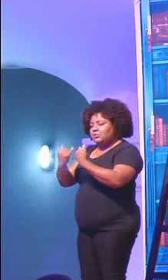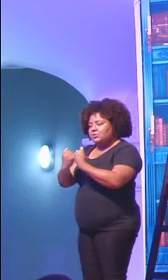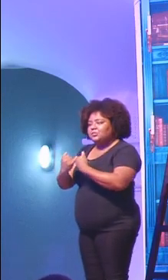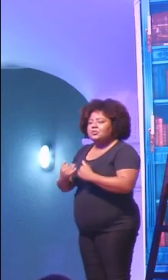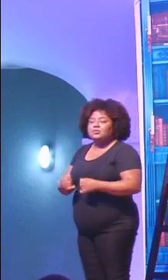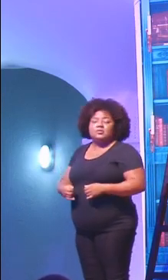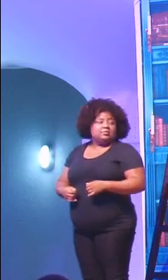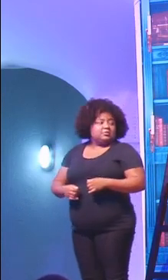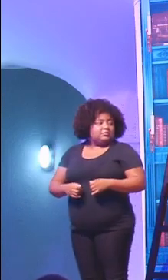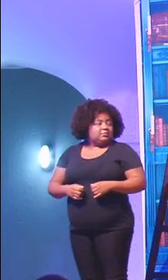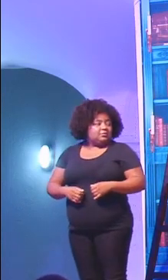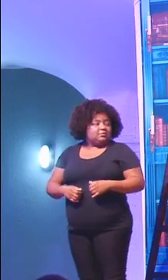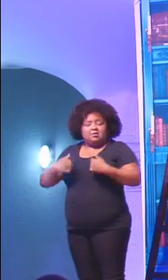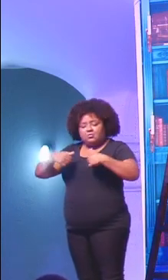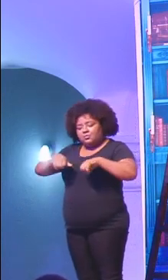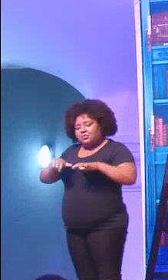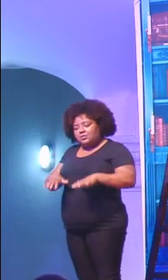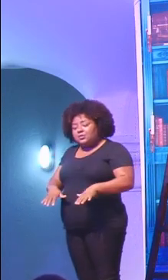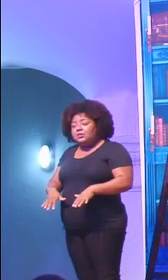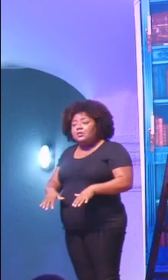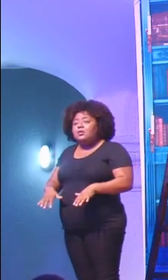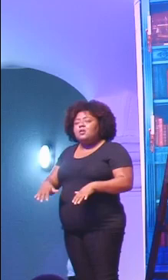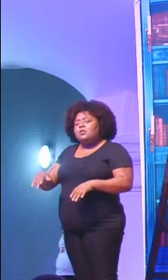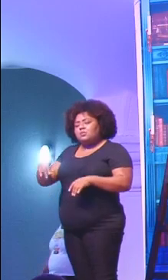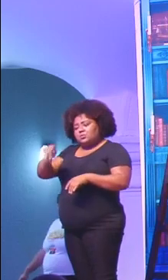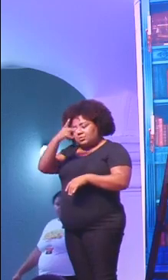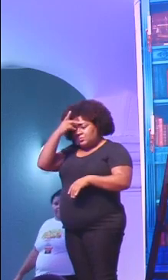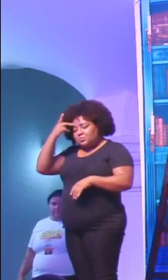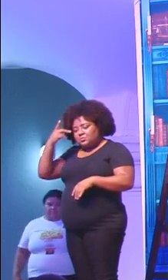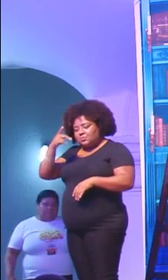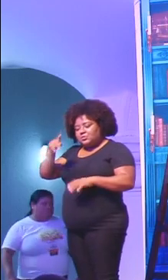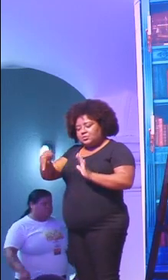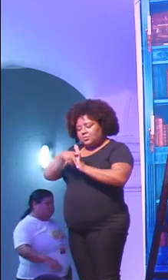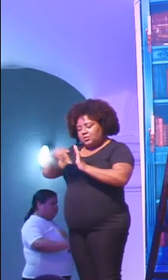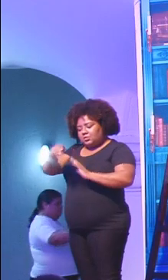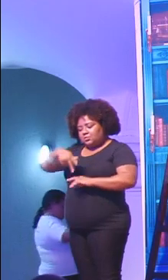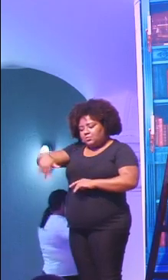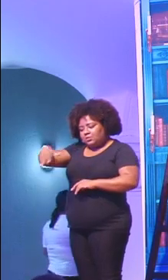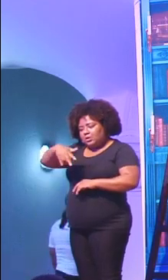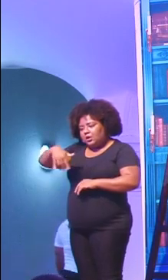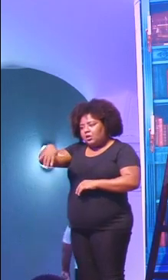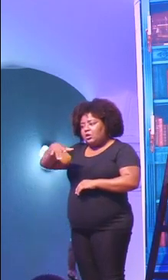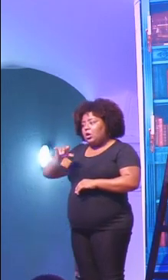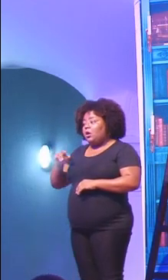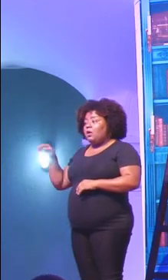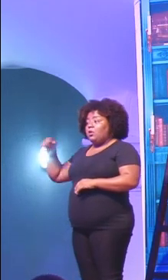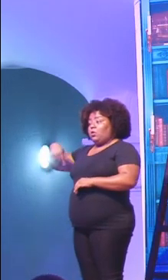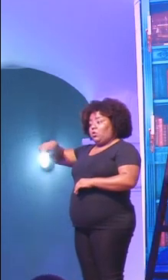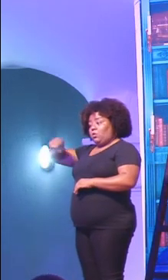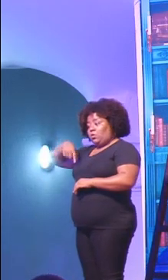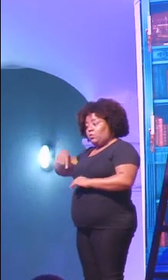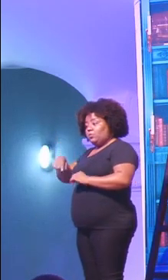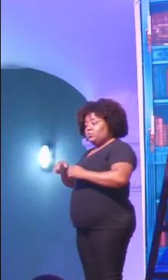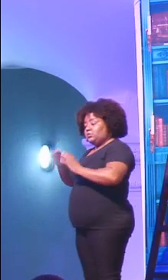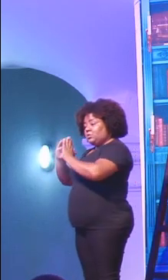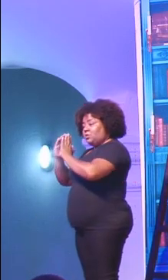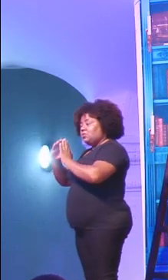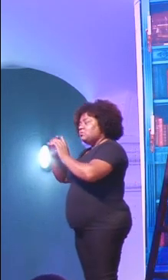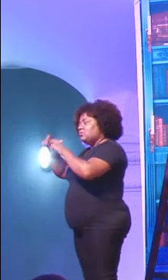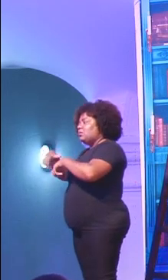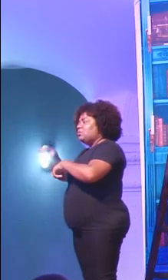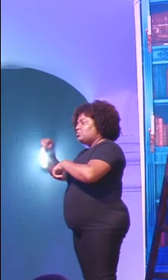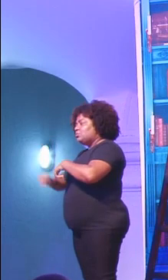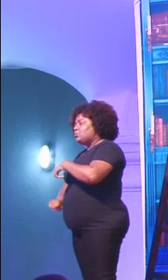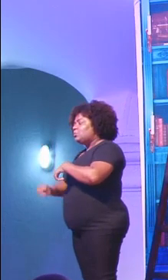porque eu estou aqui, mas o povo do Nordeste, nós que moramos no Sul, no país, São Paulo,